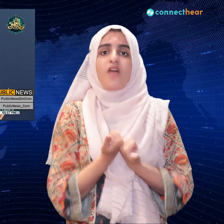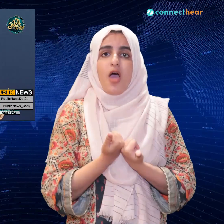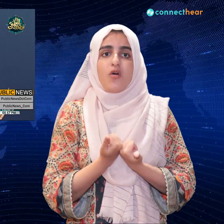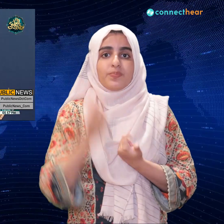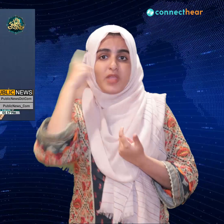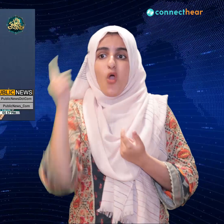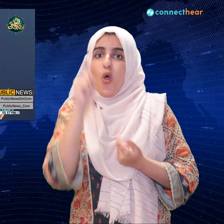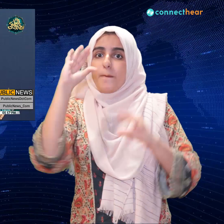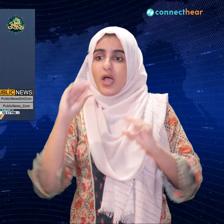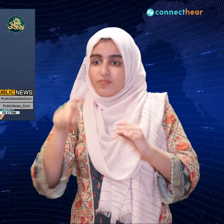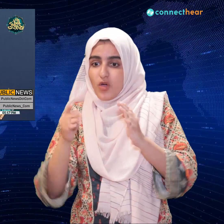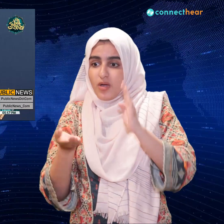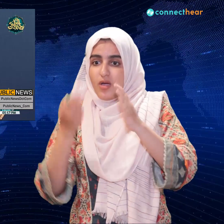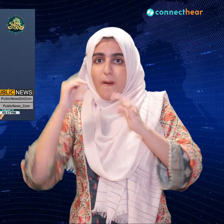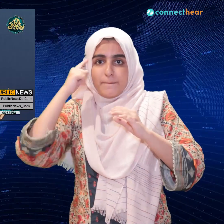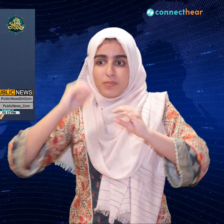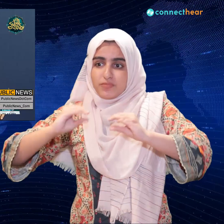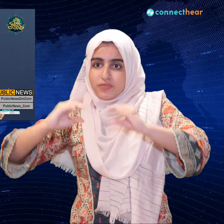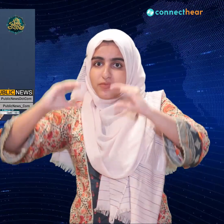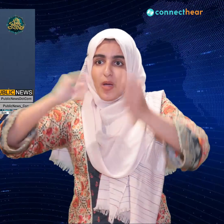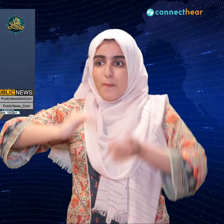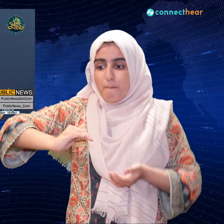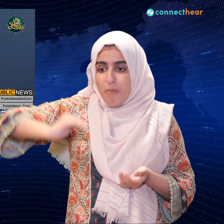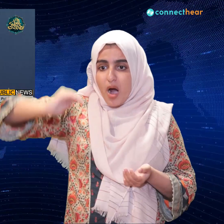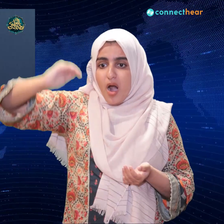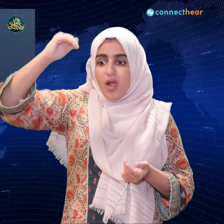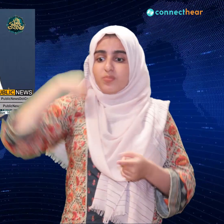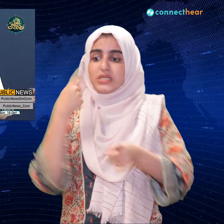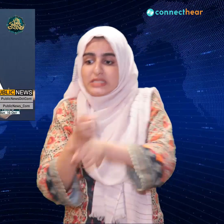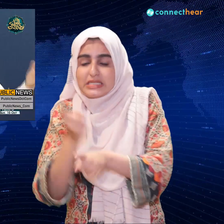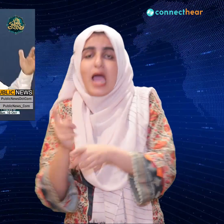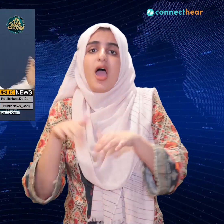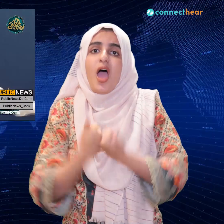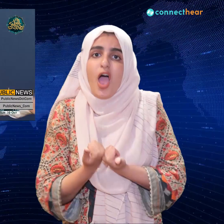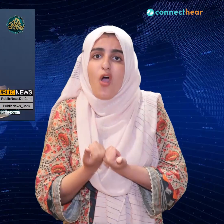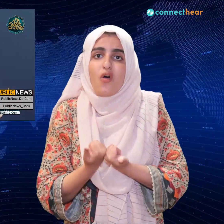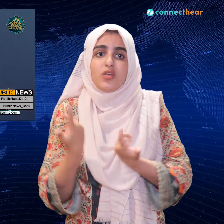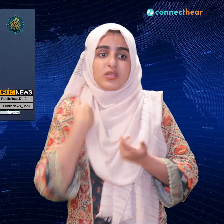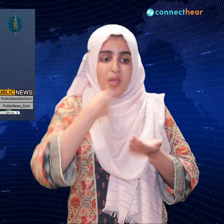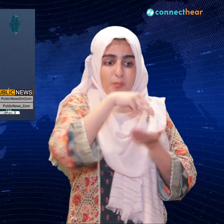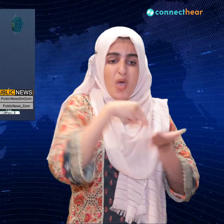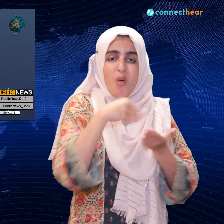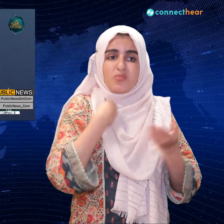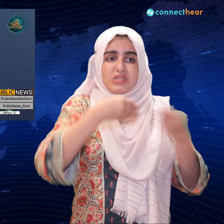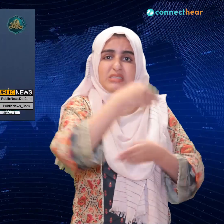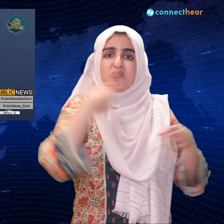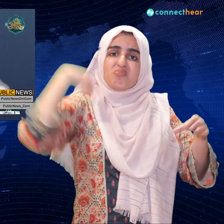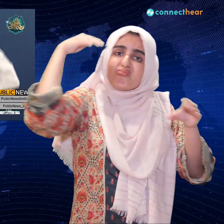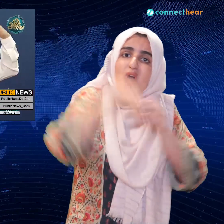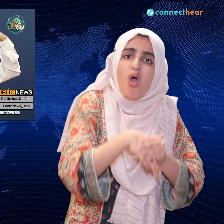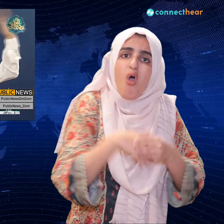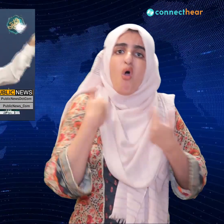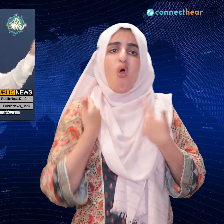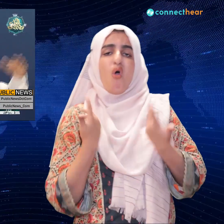تربیت کریں گے، یہ مقابلہ کریں گے انشاءاللہ یہ جو ہماری ملک کی اخلاقیات نیچے چلی گئی ہے، اور خاص طور پہ وہ